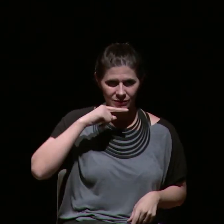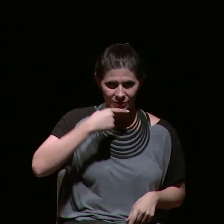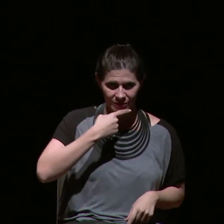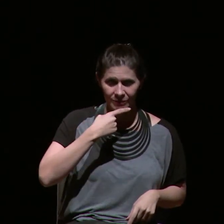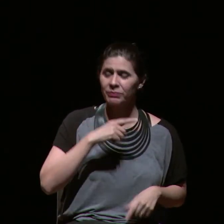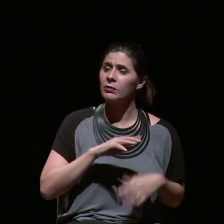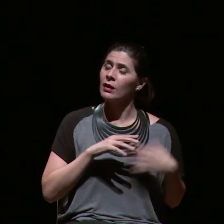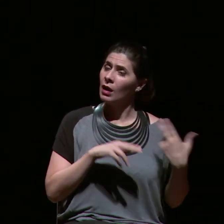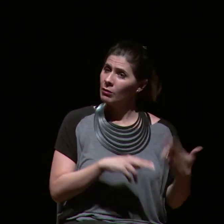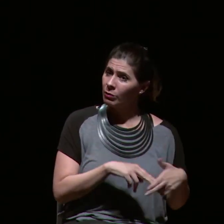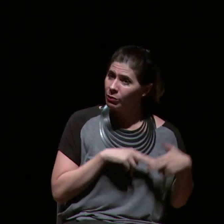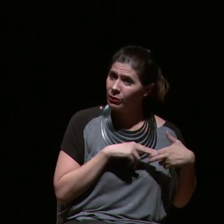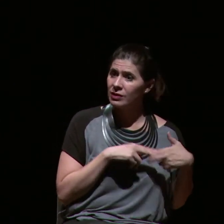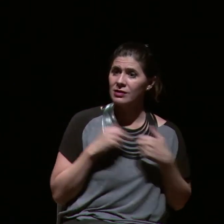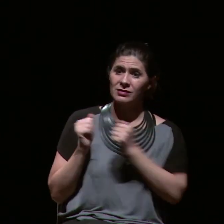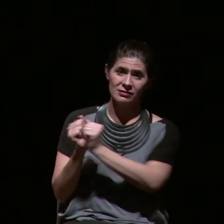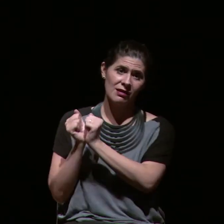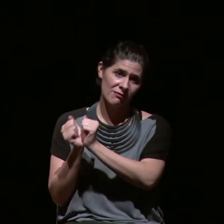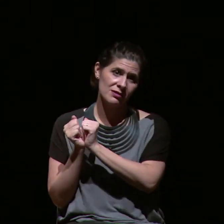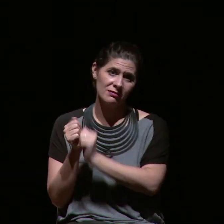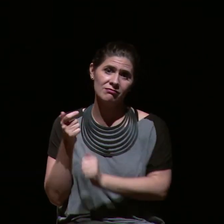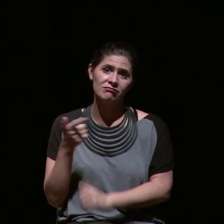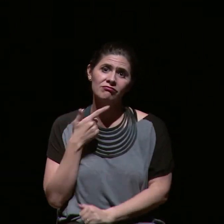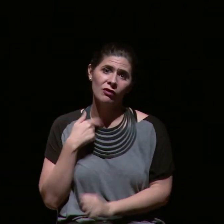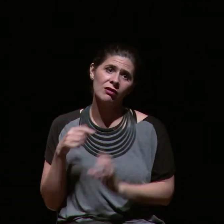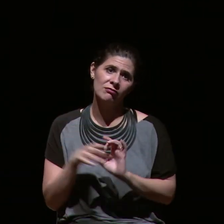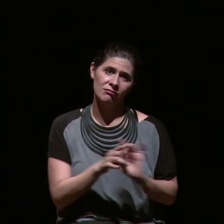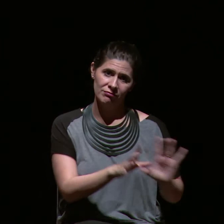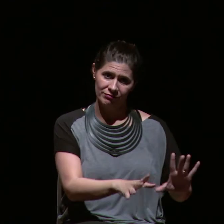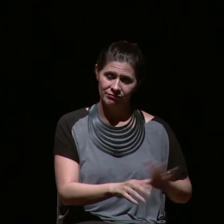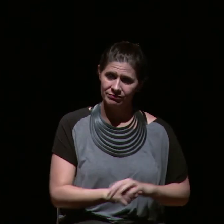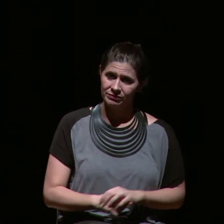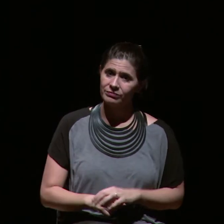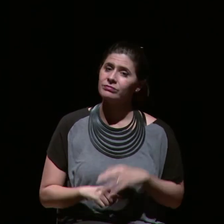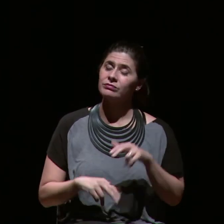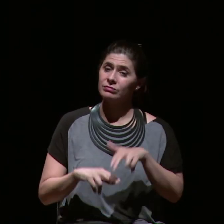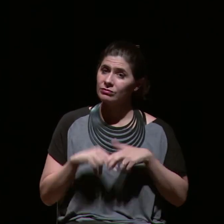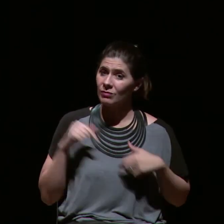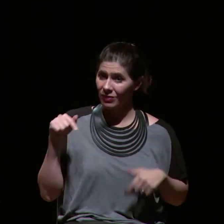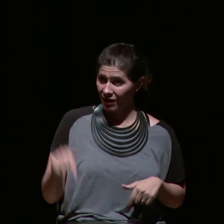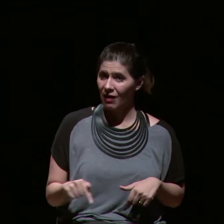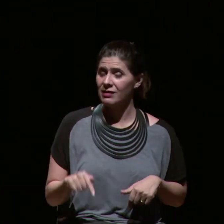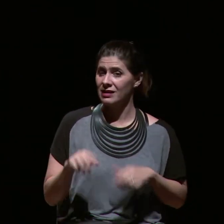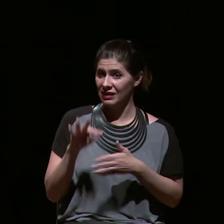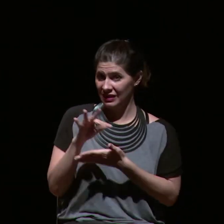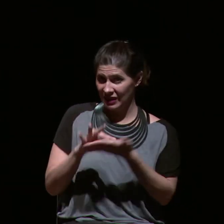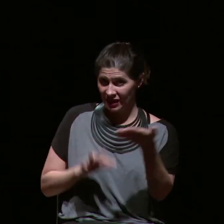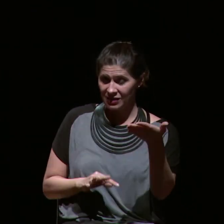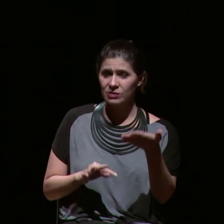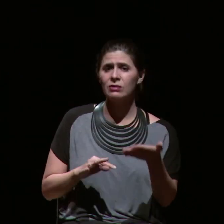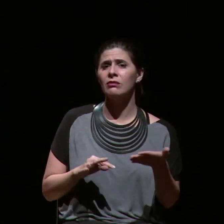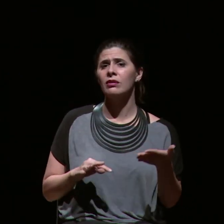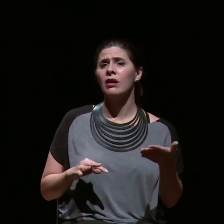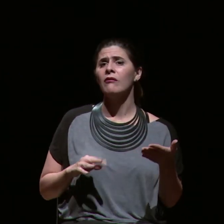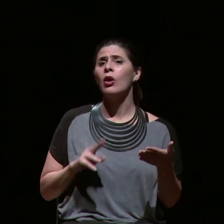pessoas escravizadas. Para isto, o texto de Manzano foi utilizado em campanhas abolicionistas na Inglaterra cerca de 7 anos após sua escrita.